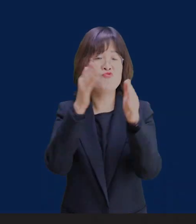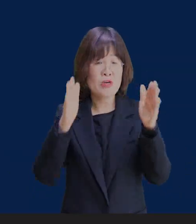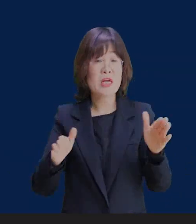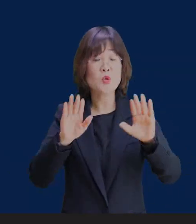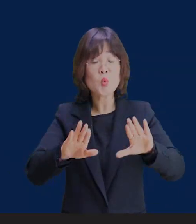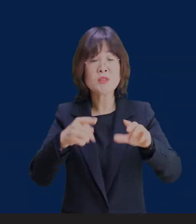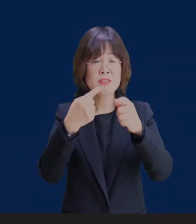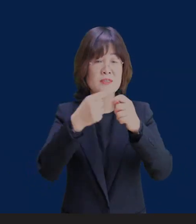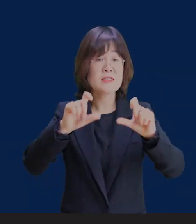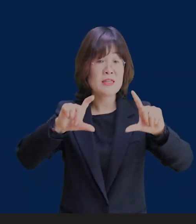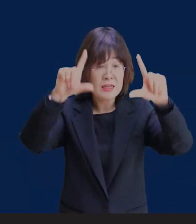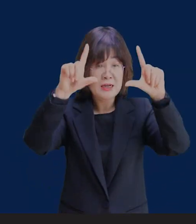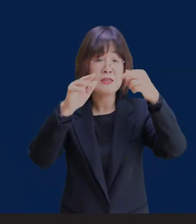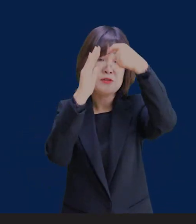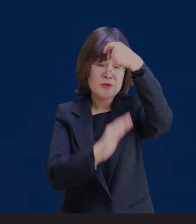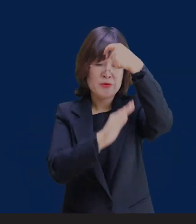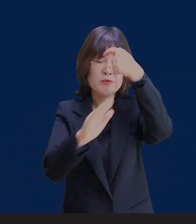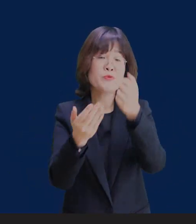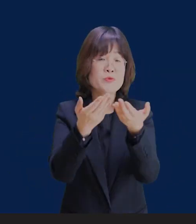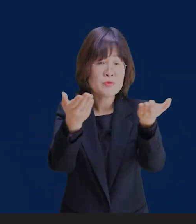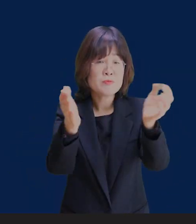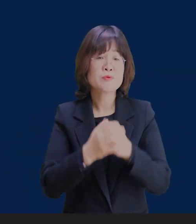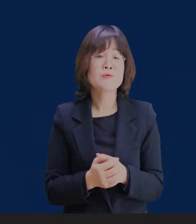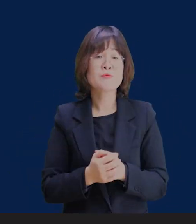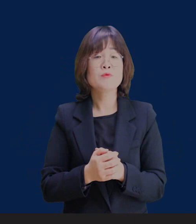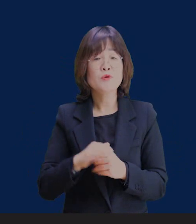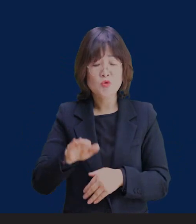고난주간 첫째 날을 맞이하는 성도 여러분,